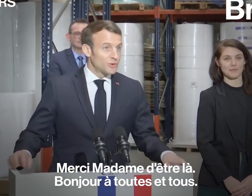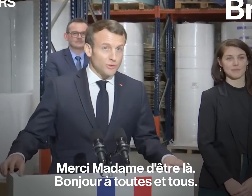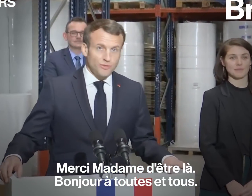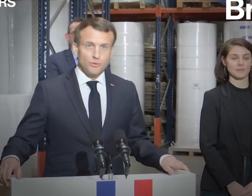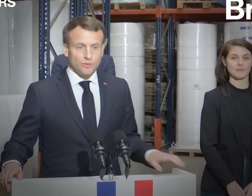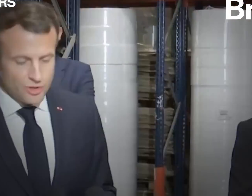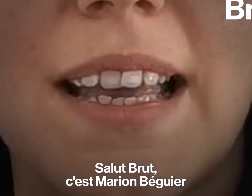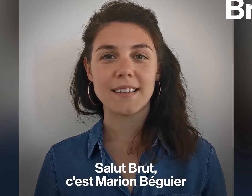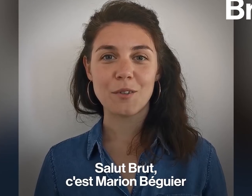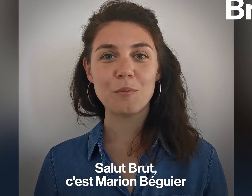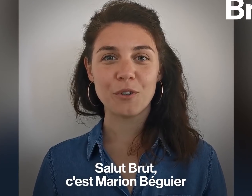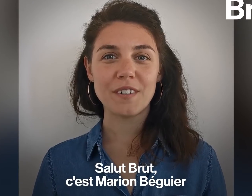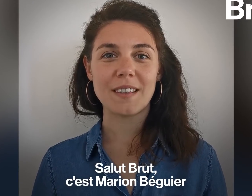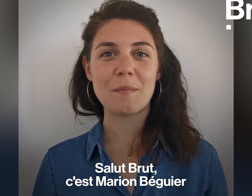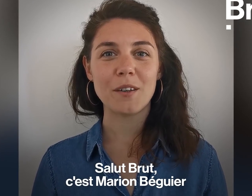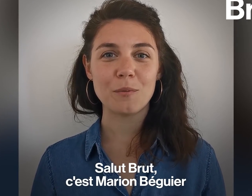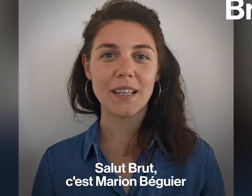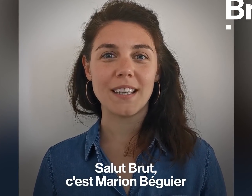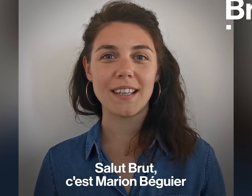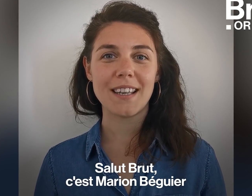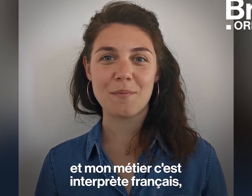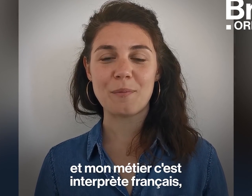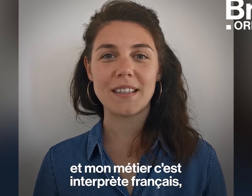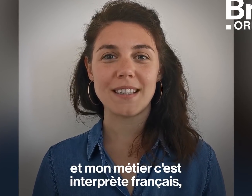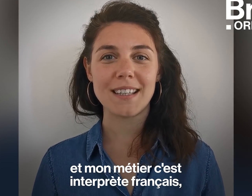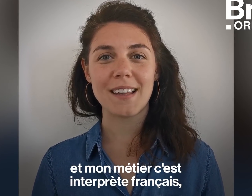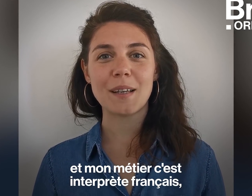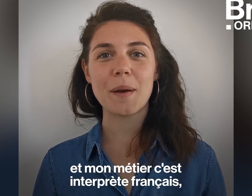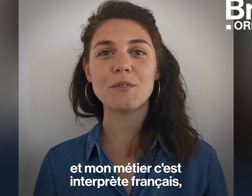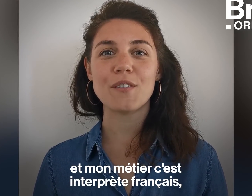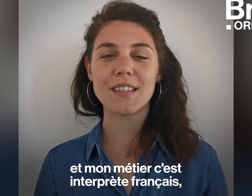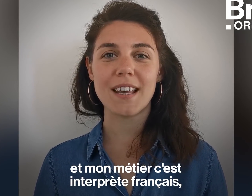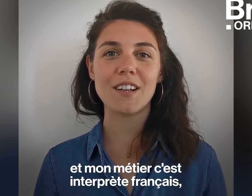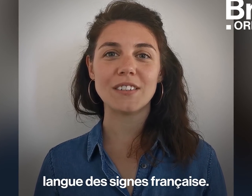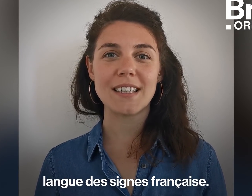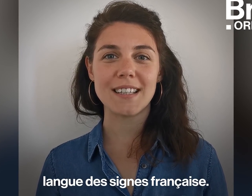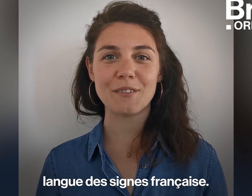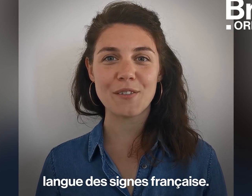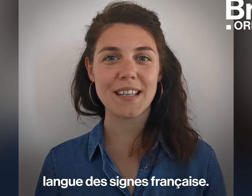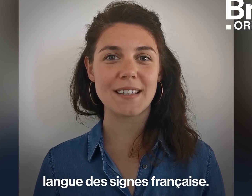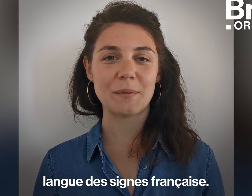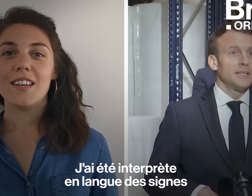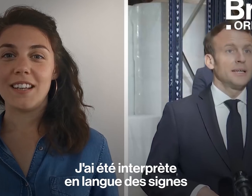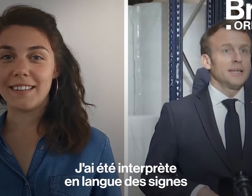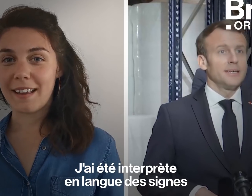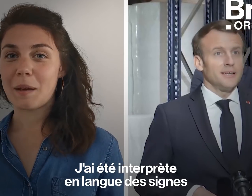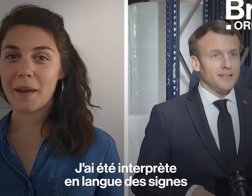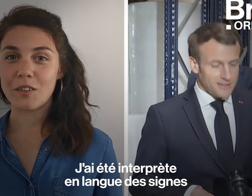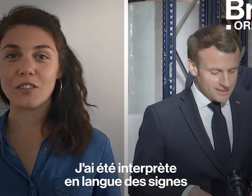Bonjour à toutes et tous. Salut Brut, c'est Marion Béguier et mon métier c'est interprète français langue des signes française. J'ai été interprète en langue des